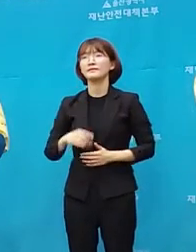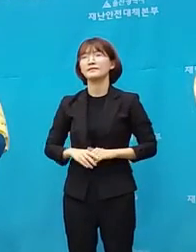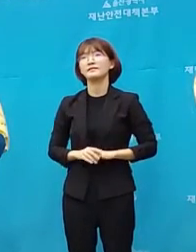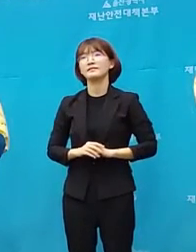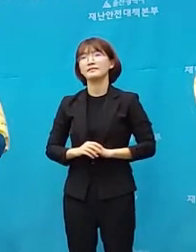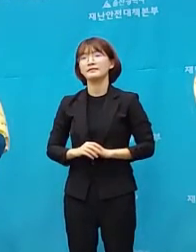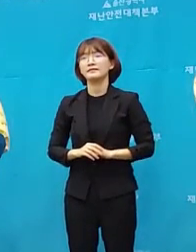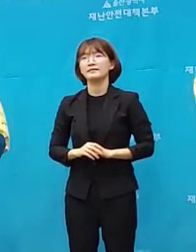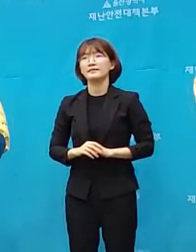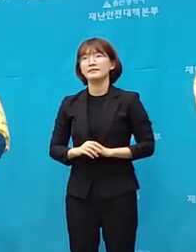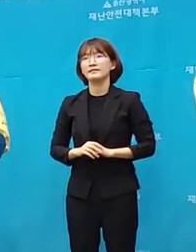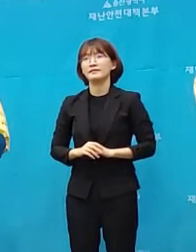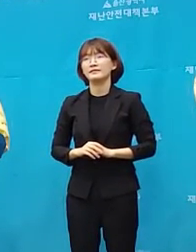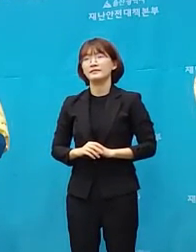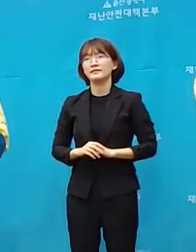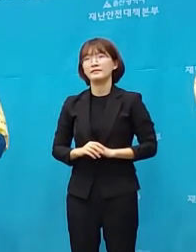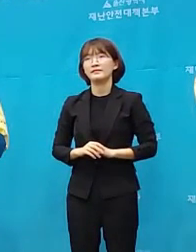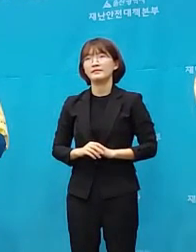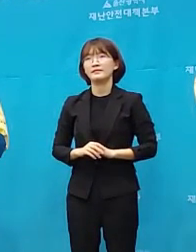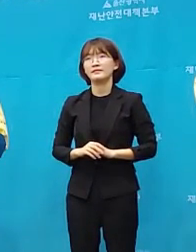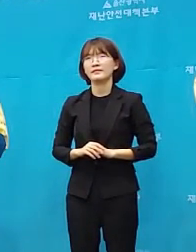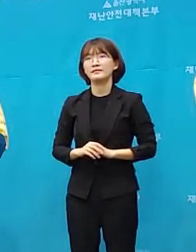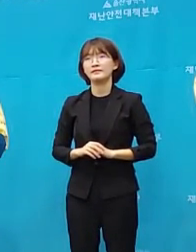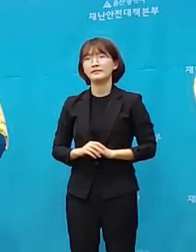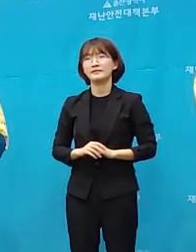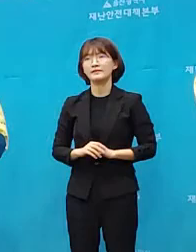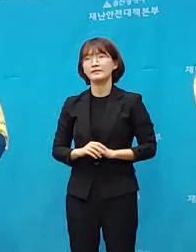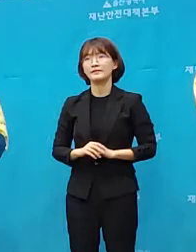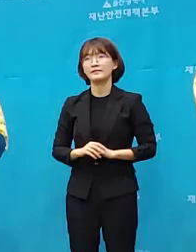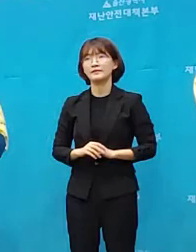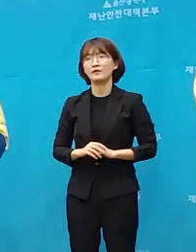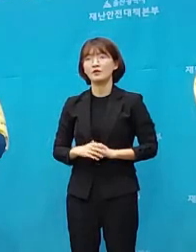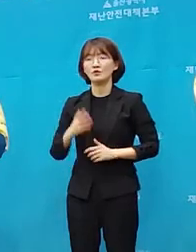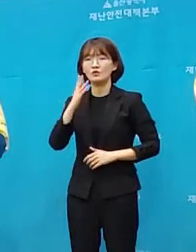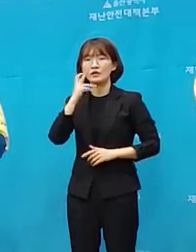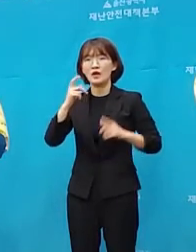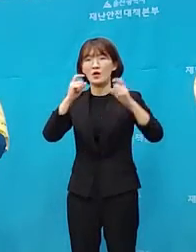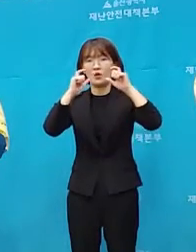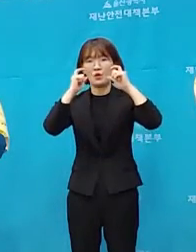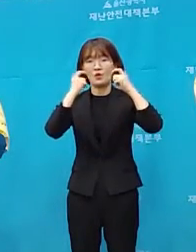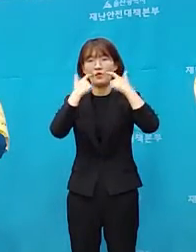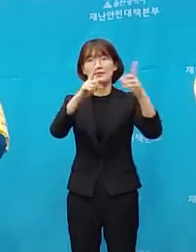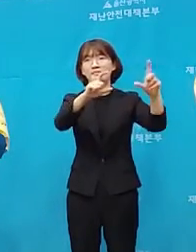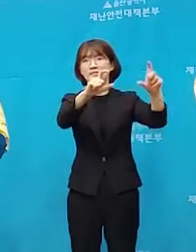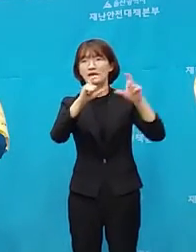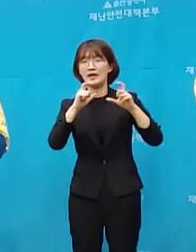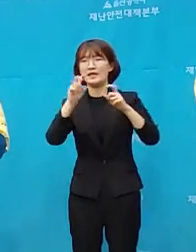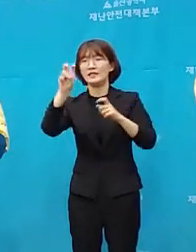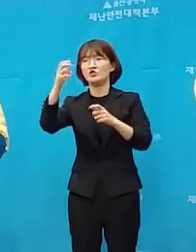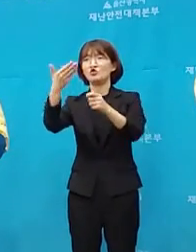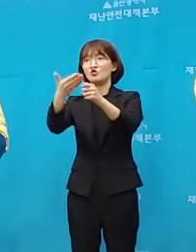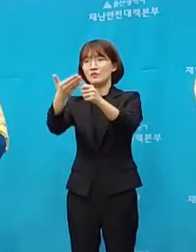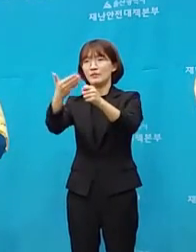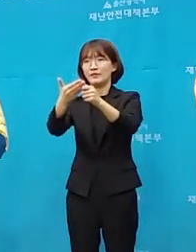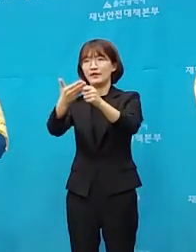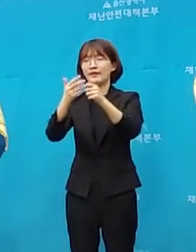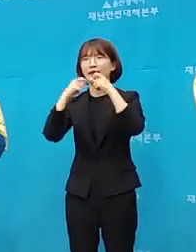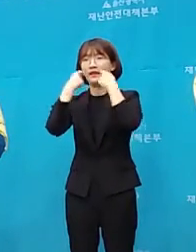있습니다. 3페이지가 되겠습니다. 울산 확진 29번 인적